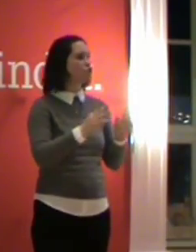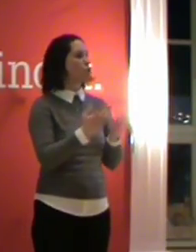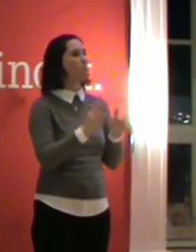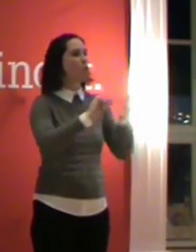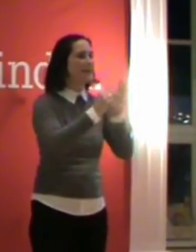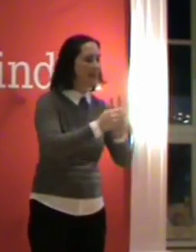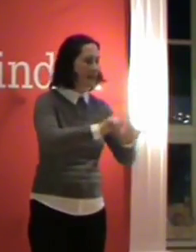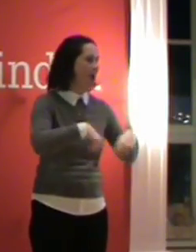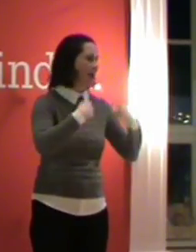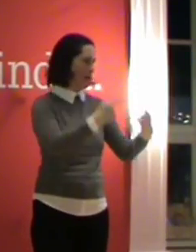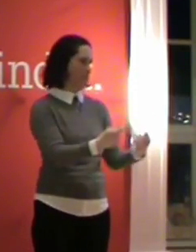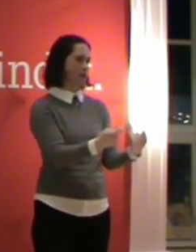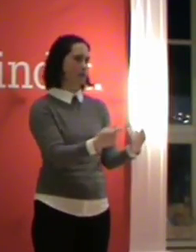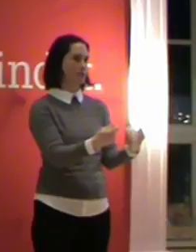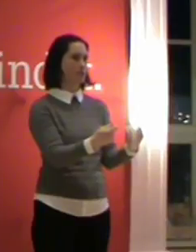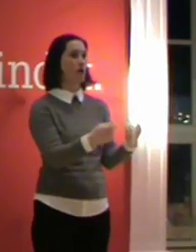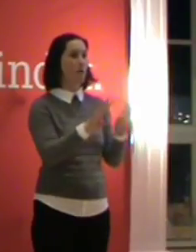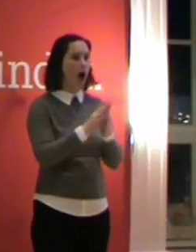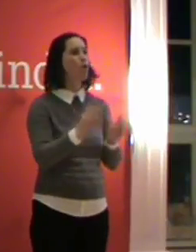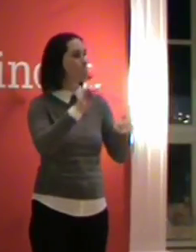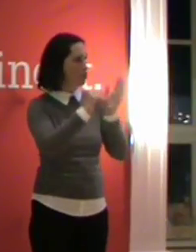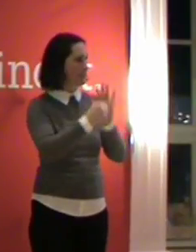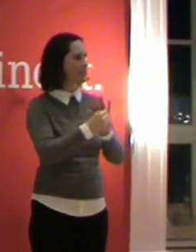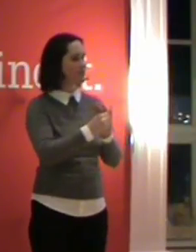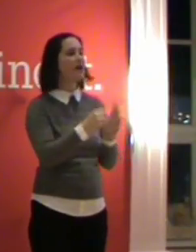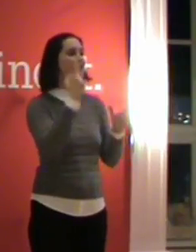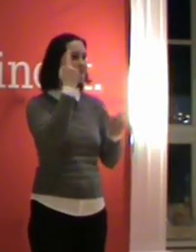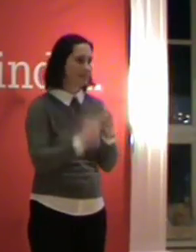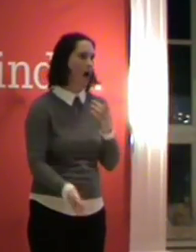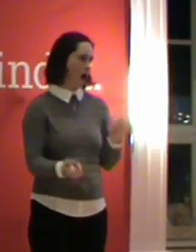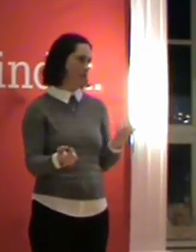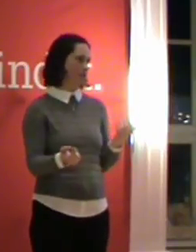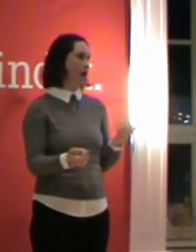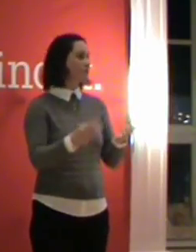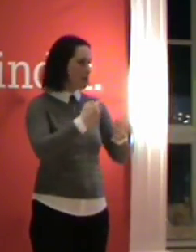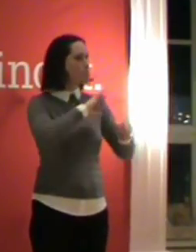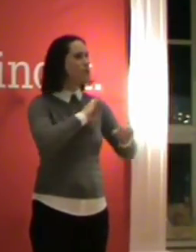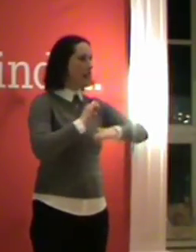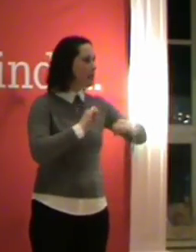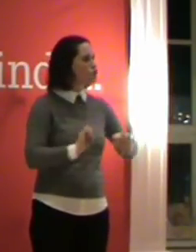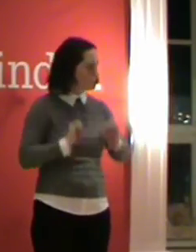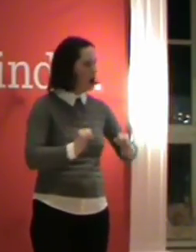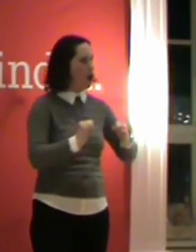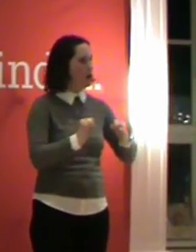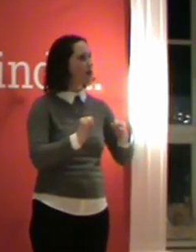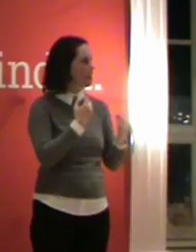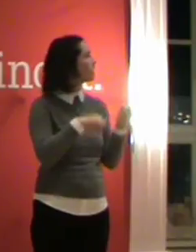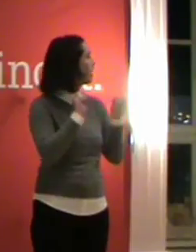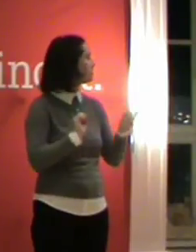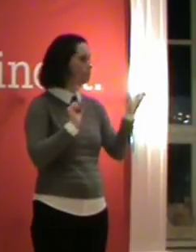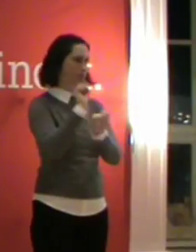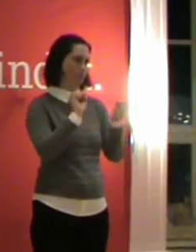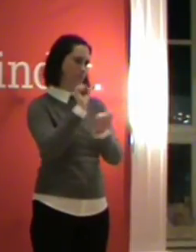Politik, aber es ist auch ein Ergebnis des Versagens der politischen Linken. Denn wenn die politische Linke stark wäre, würde es das alles nicht